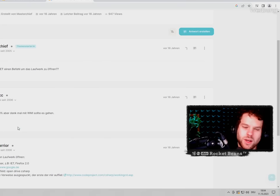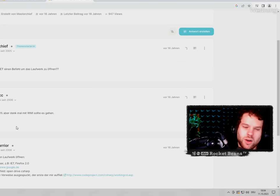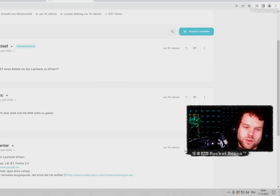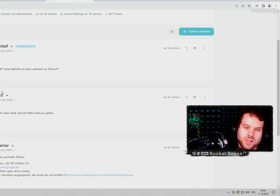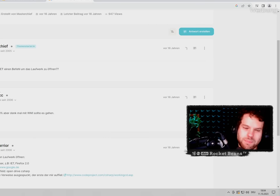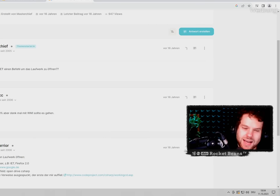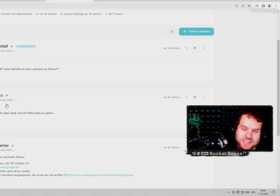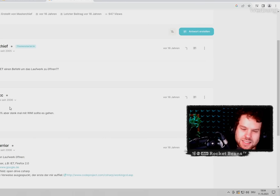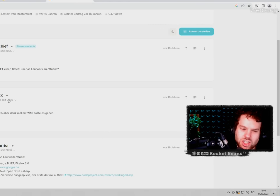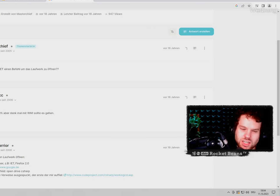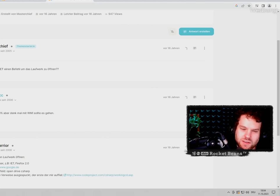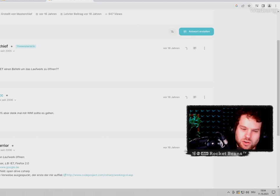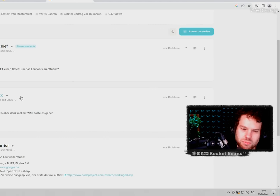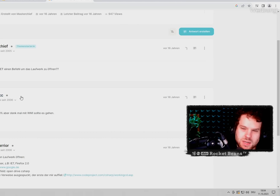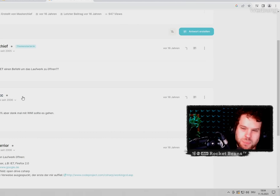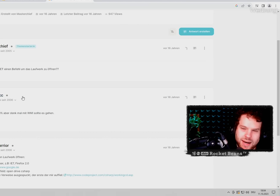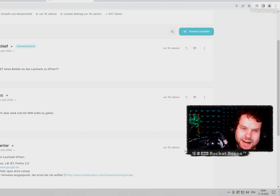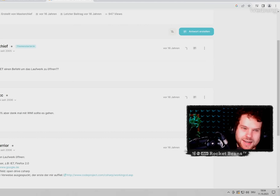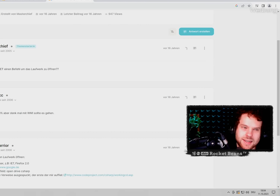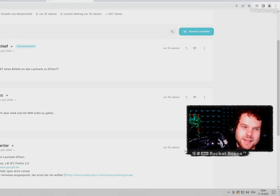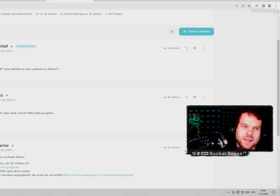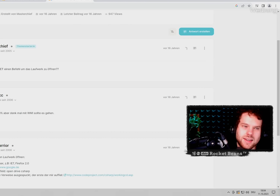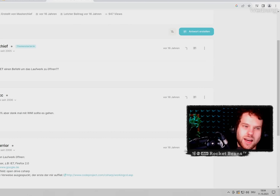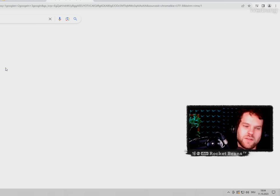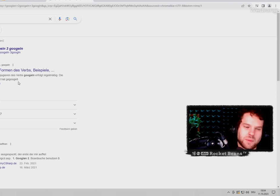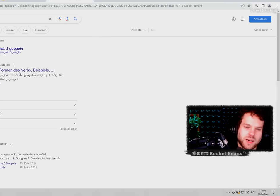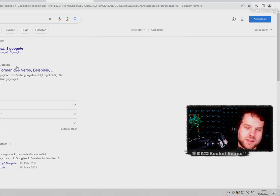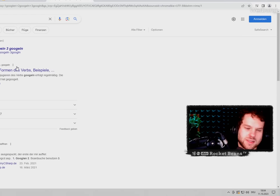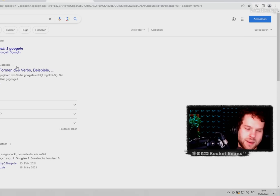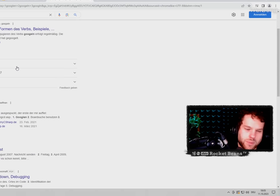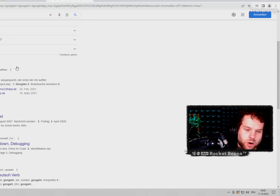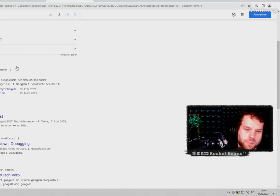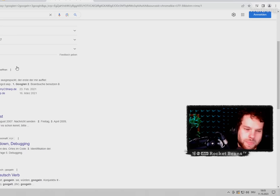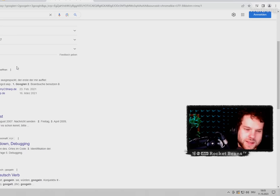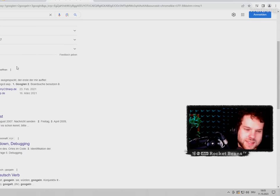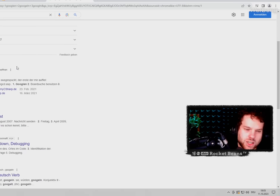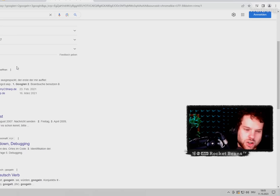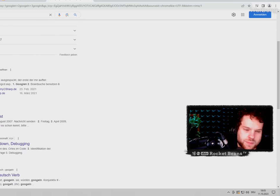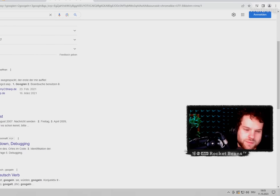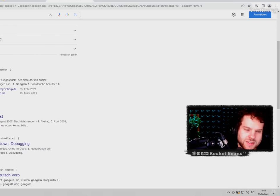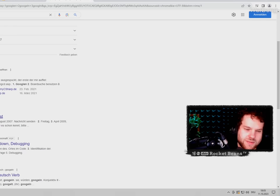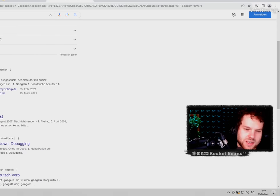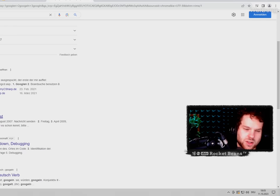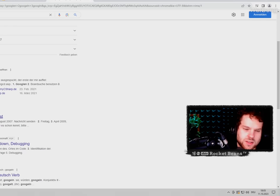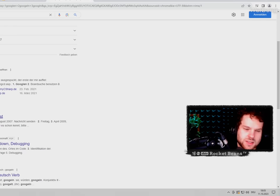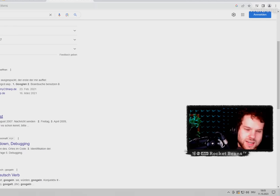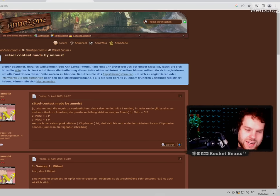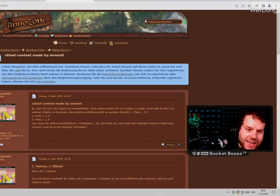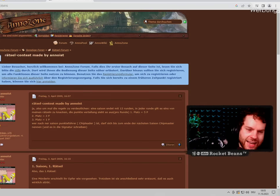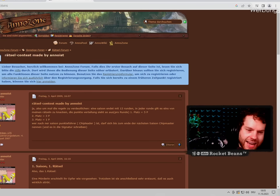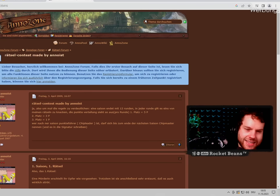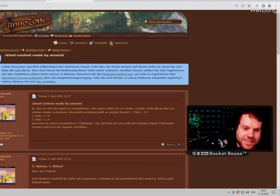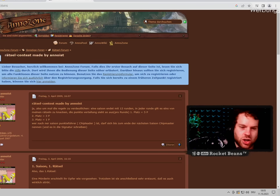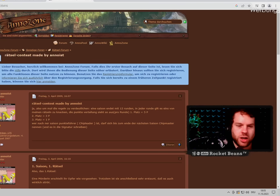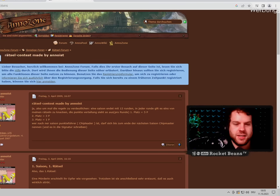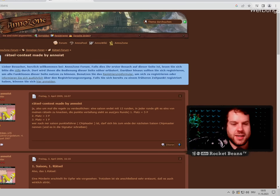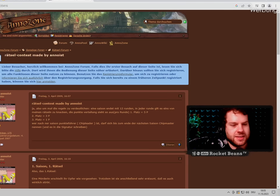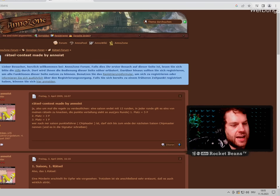und der Master Chief und Mipa Ak hier einfach mal zusammenkommen. Sehr schön. Was haben wir sonst? Rätselcontest.